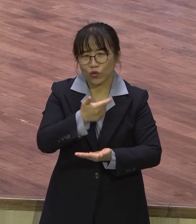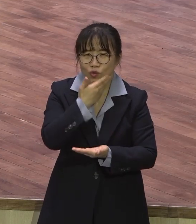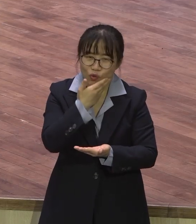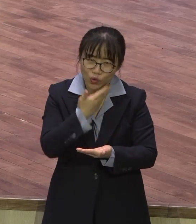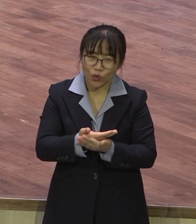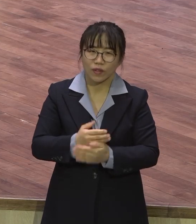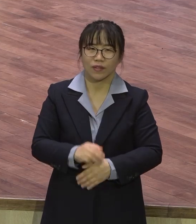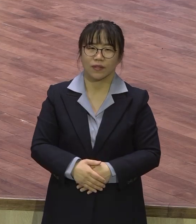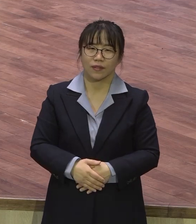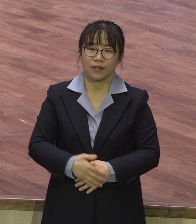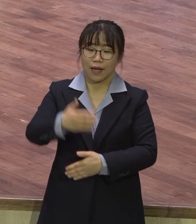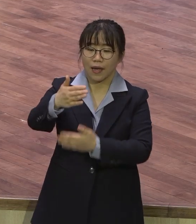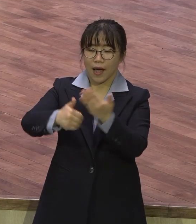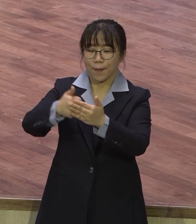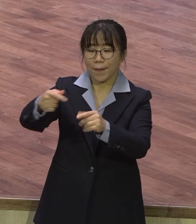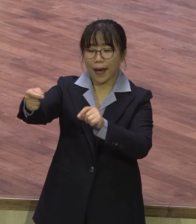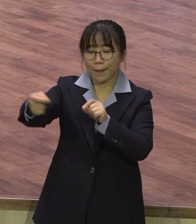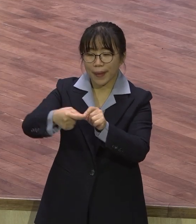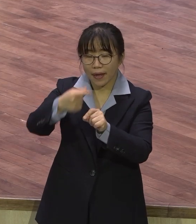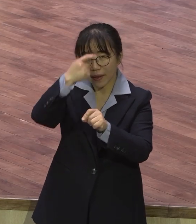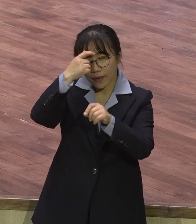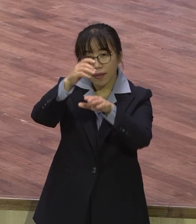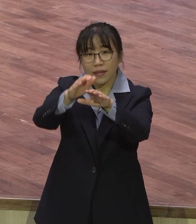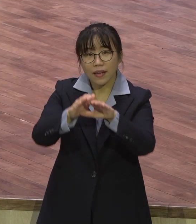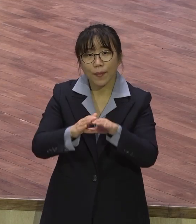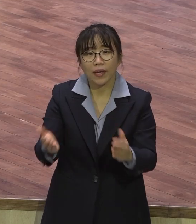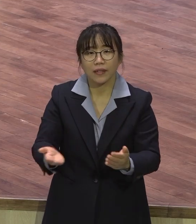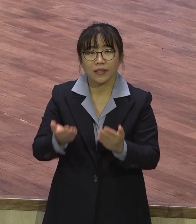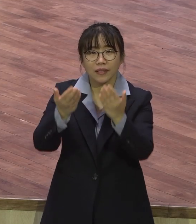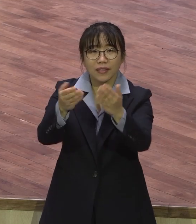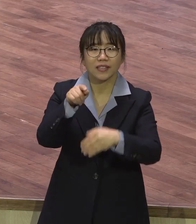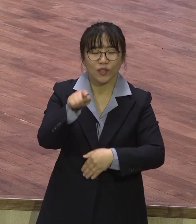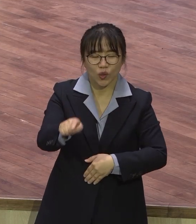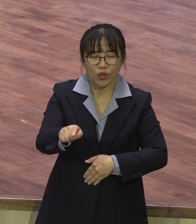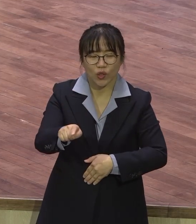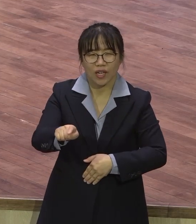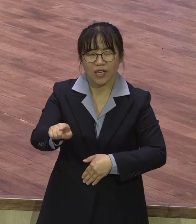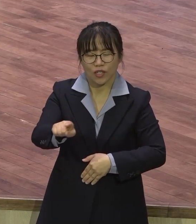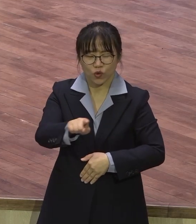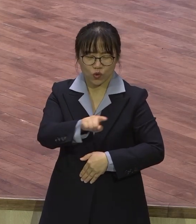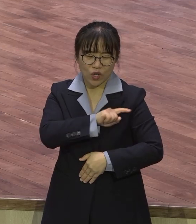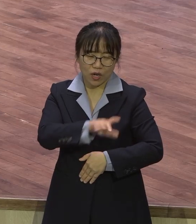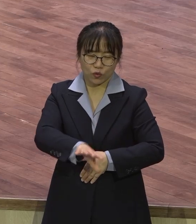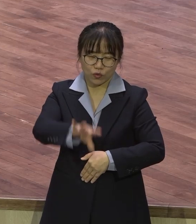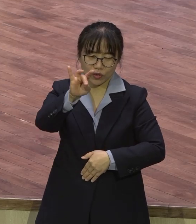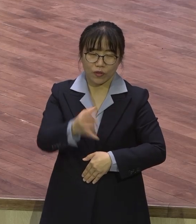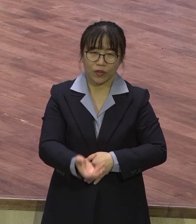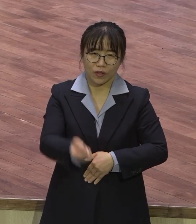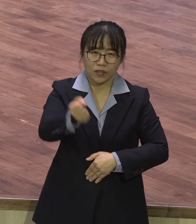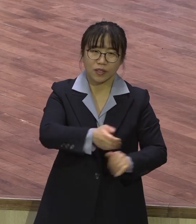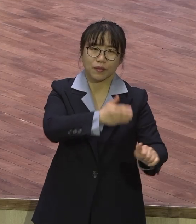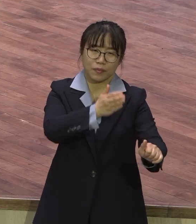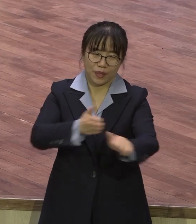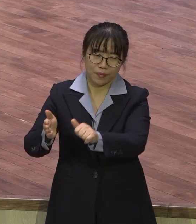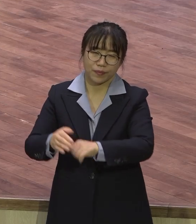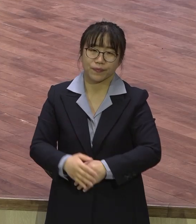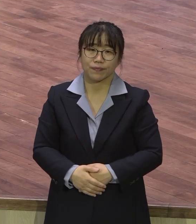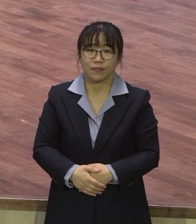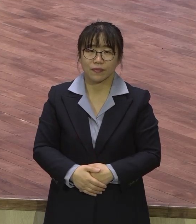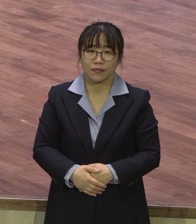하나님 앞에 나와 예배 드리는 것 인생 최우수성으로 삼으시기 바랍니다 이런